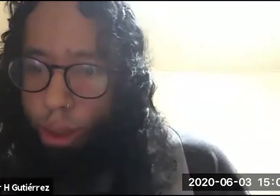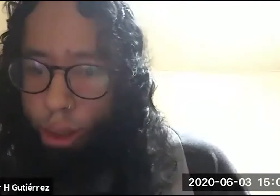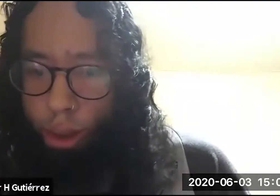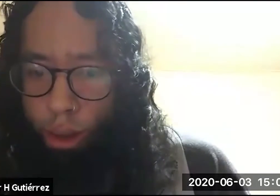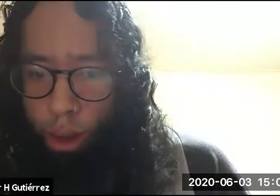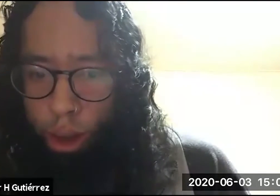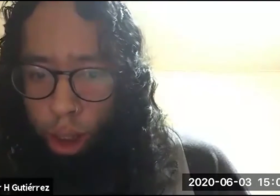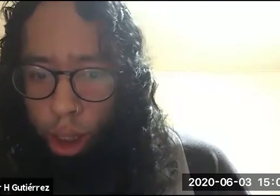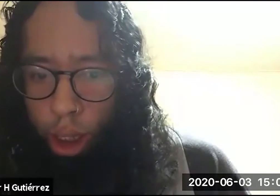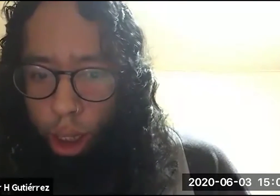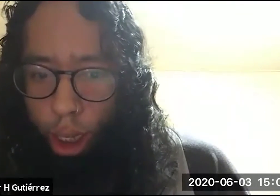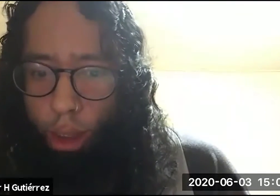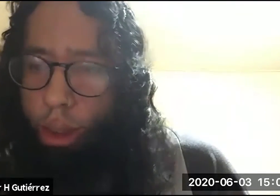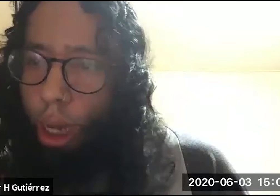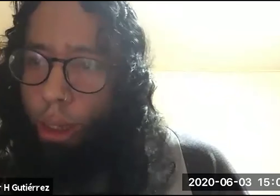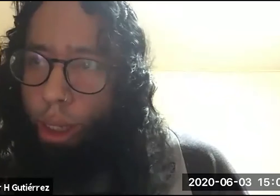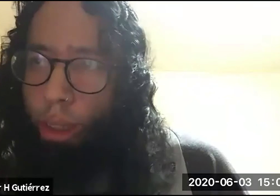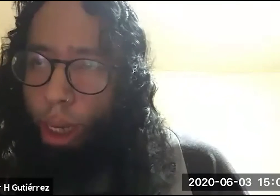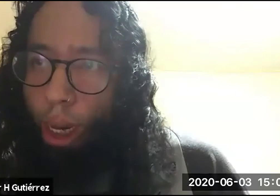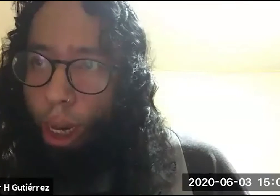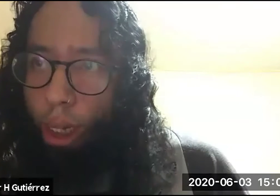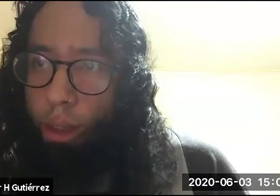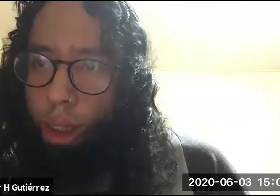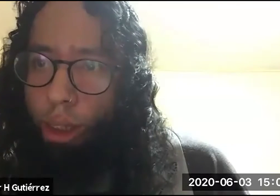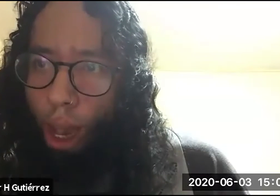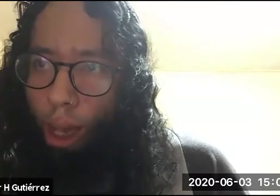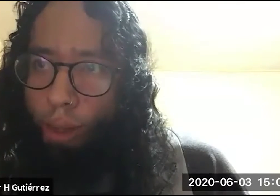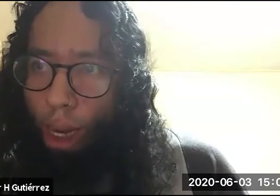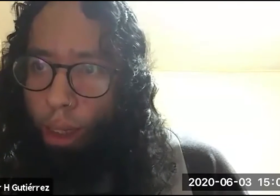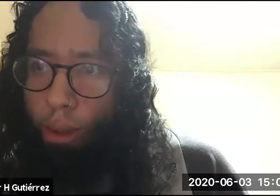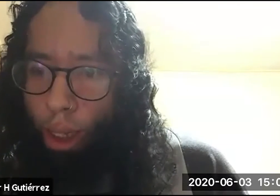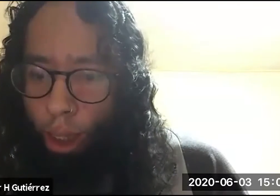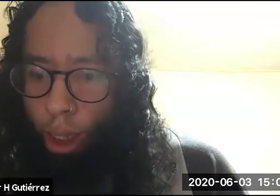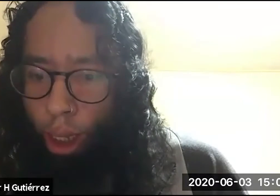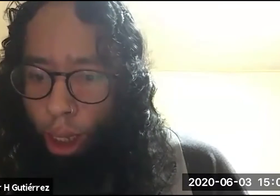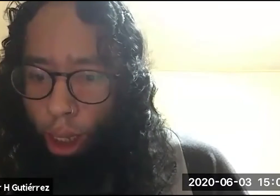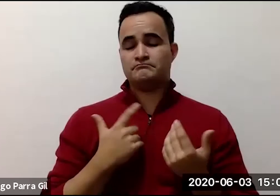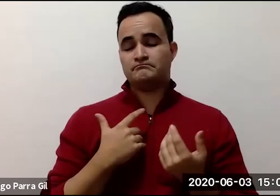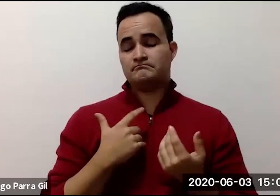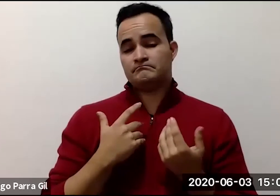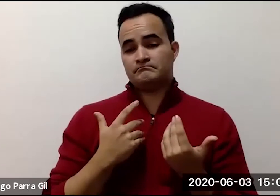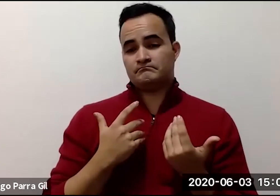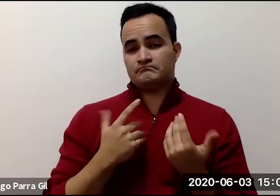nuestros entornos. Y eso es algo de lo que no se está hablando